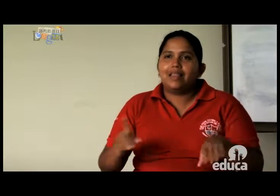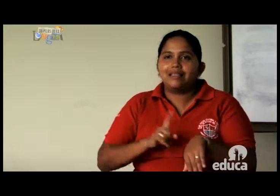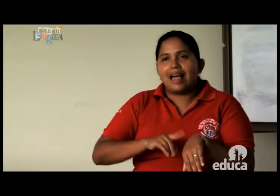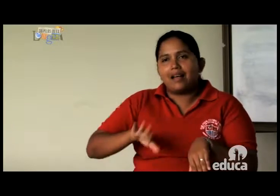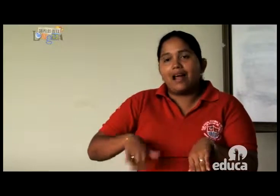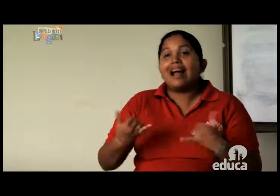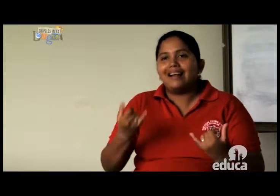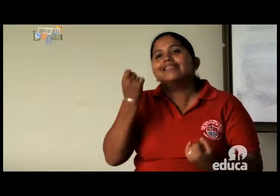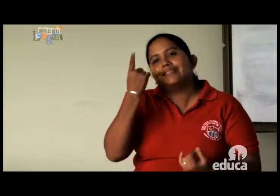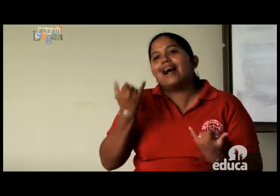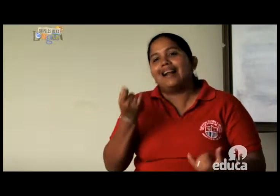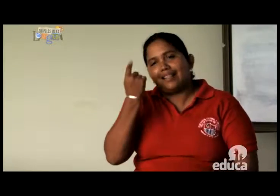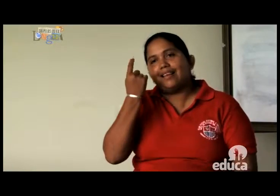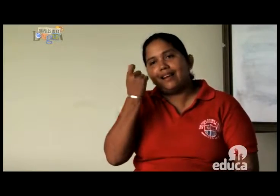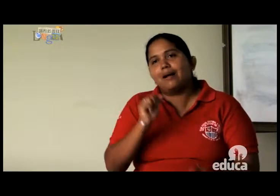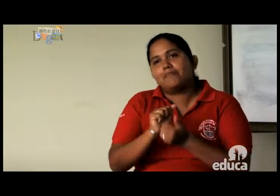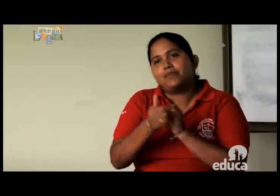Y solo pude terminar la escuela.